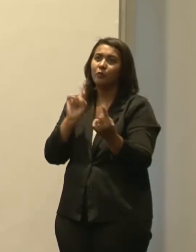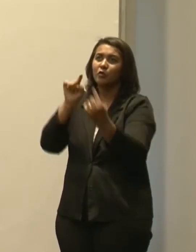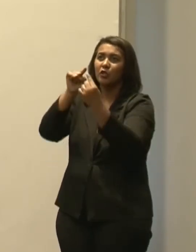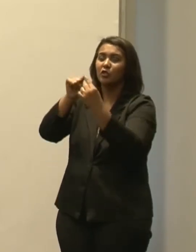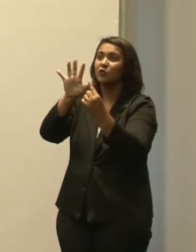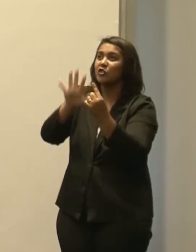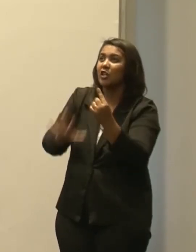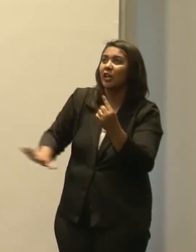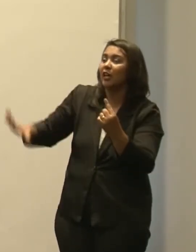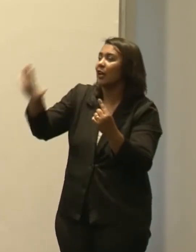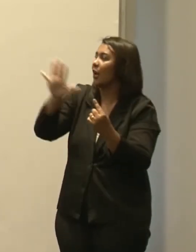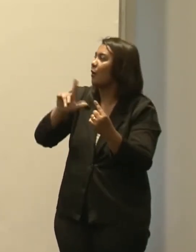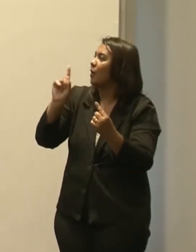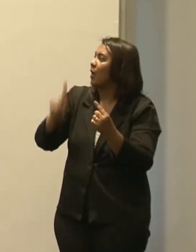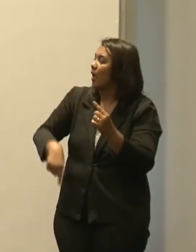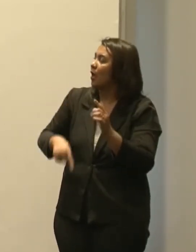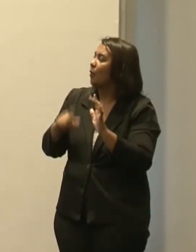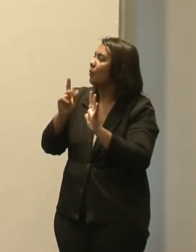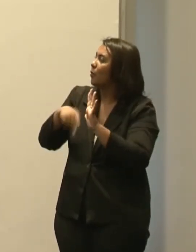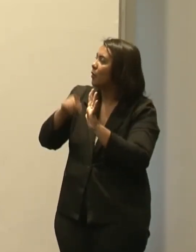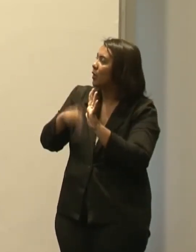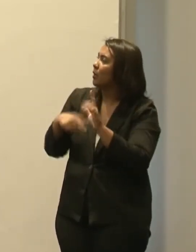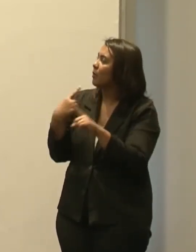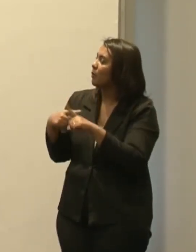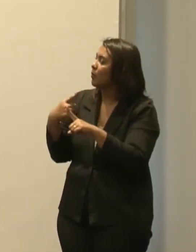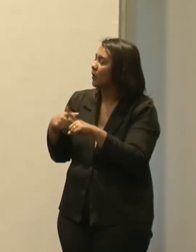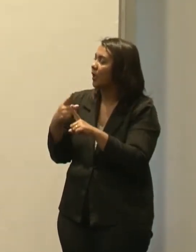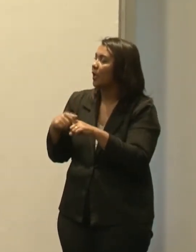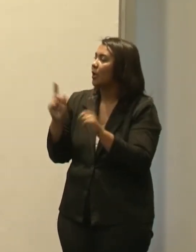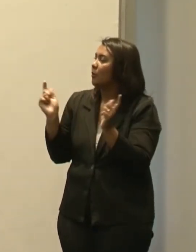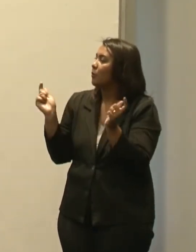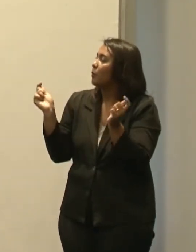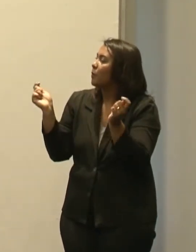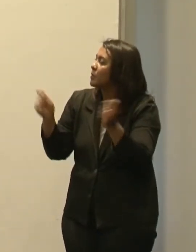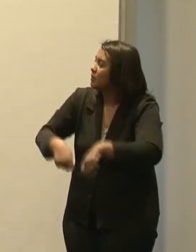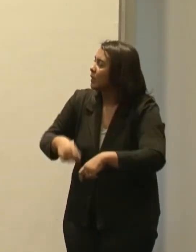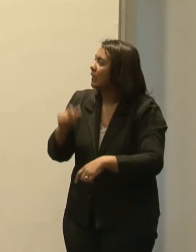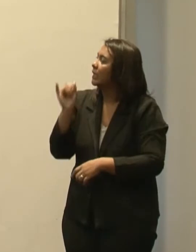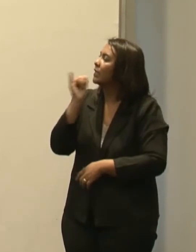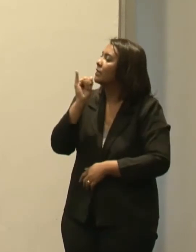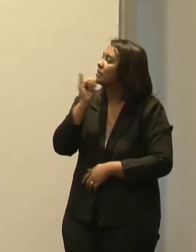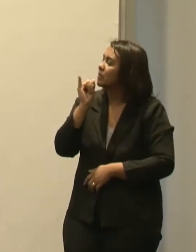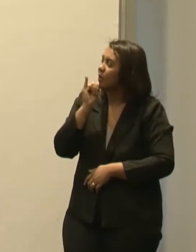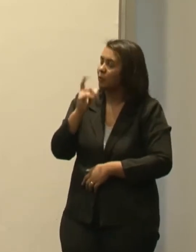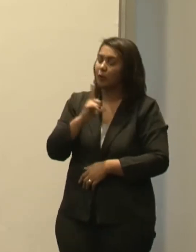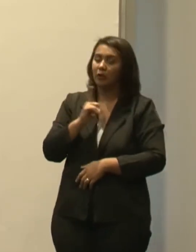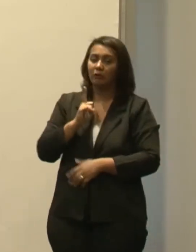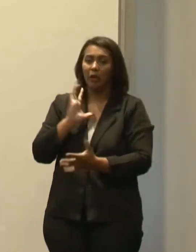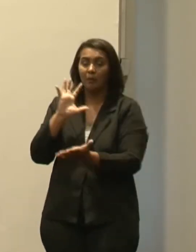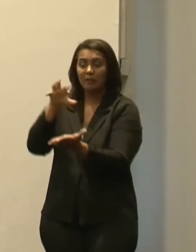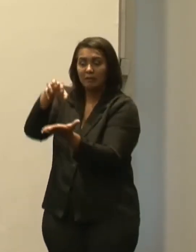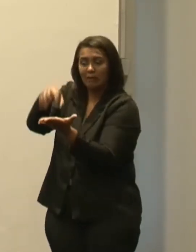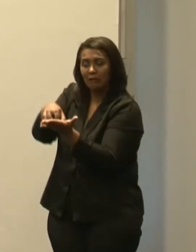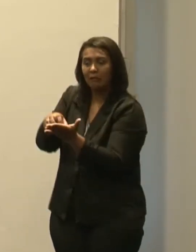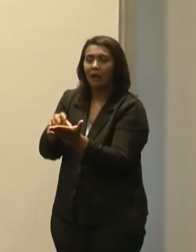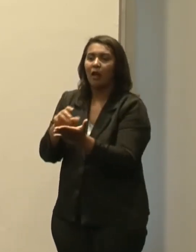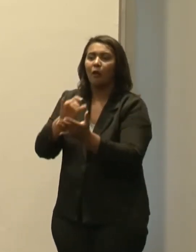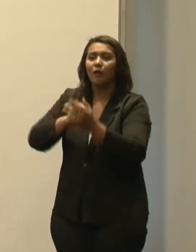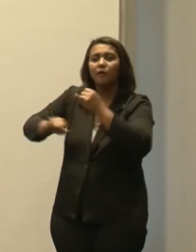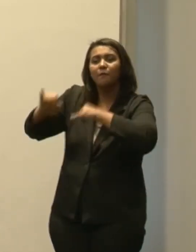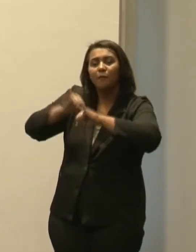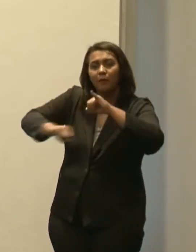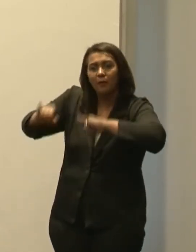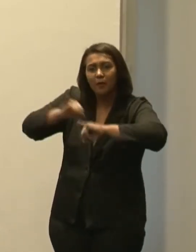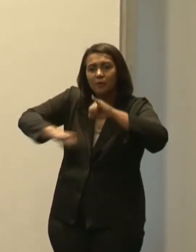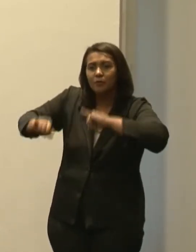geral, mas é um programa porque a gente possibilita, por exemplo, a gente tem uma central de informações que a gente